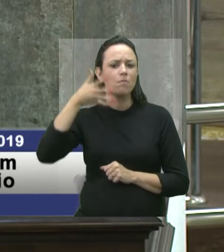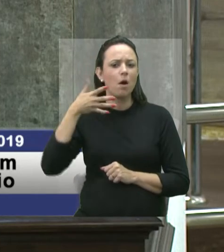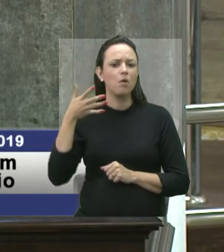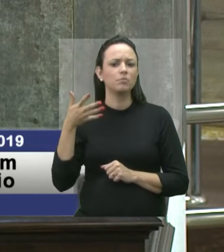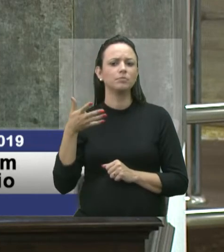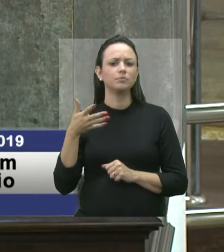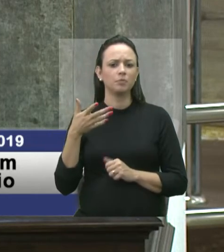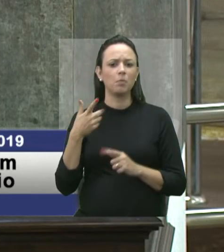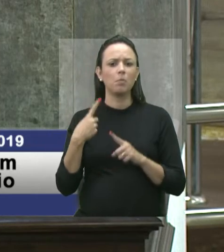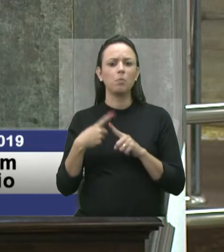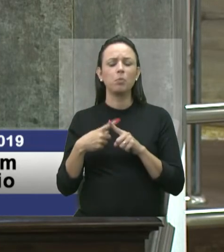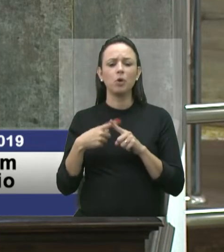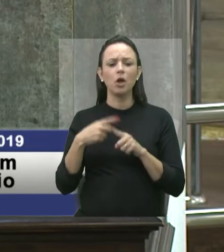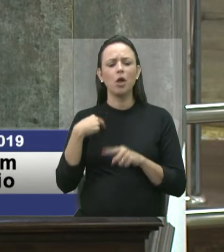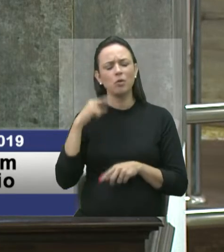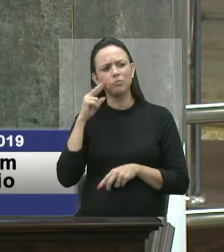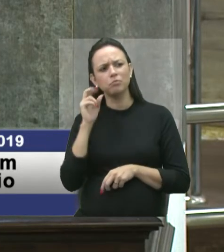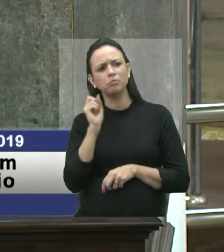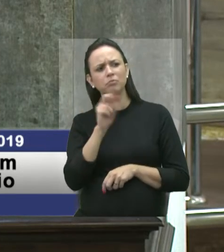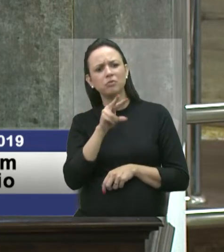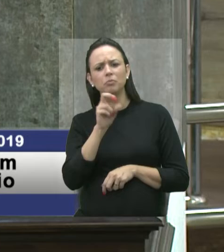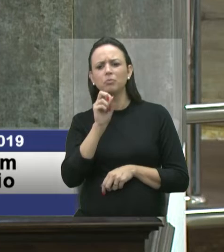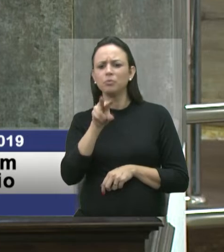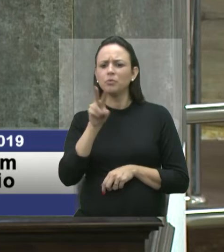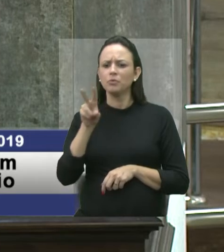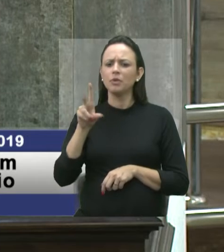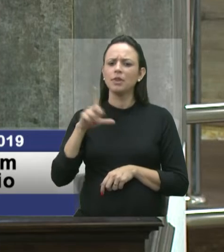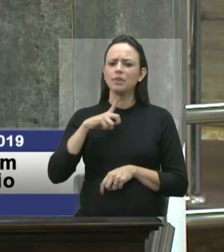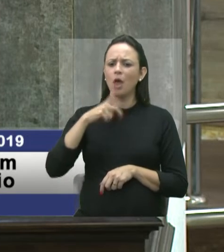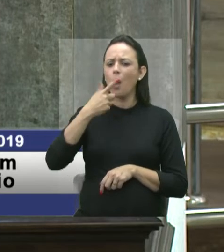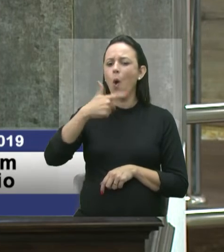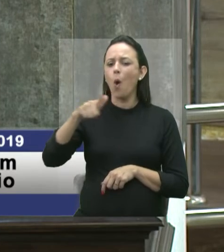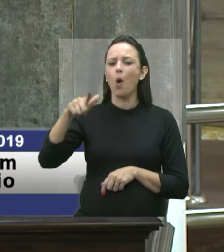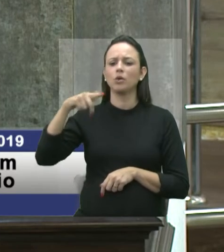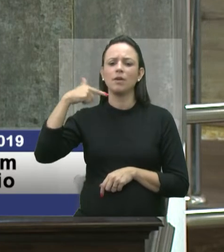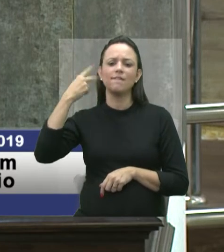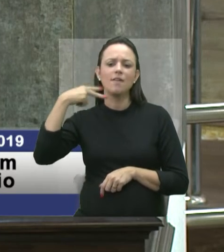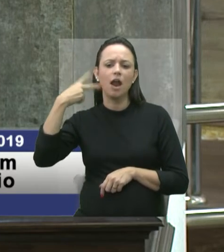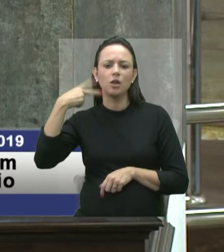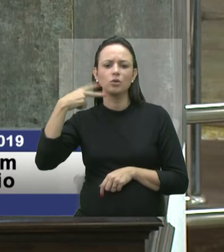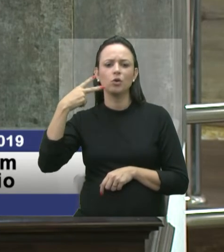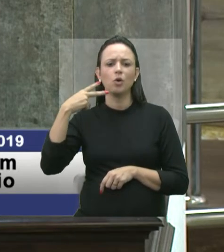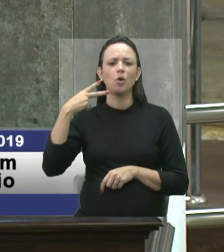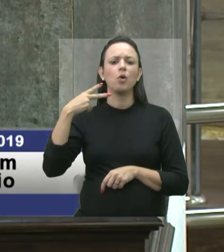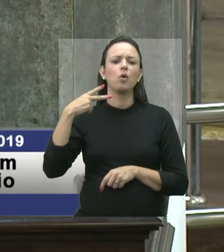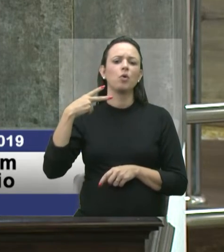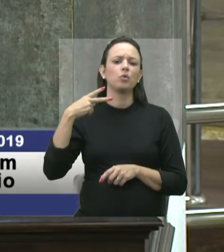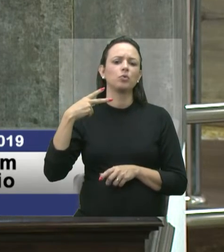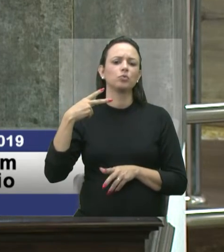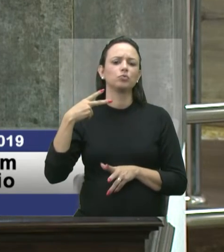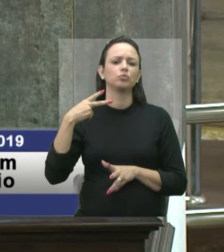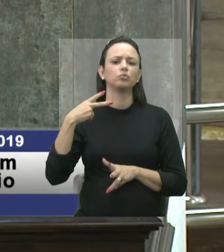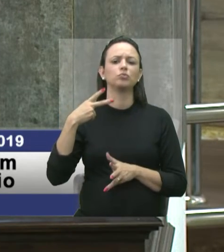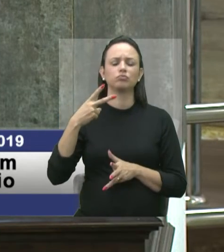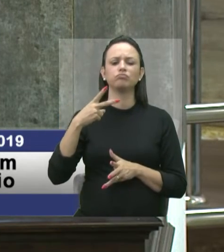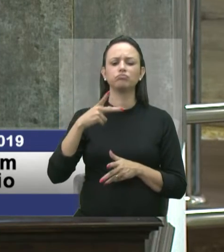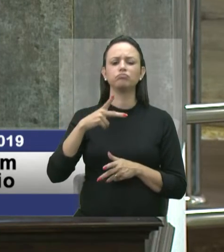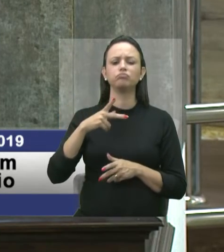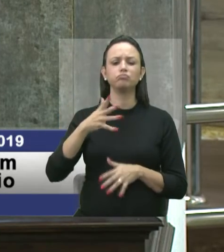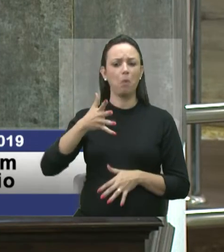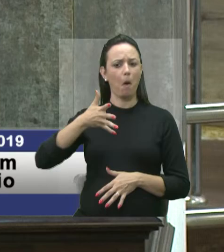pessoas e colegas fazendo as colocando as suas